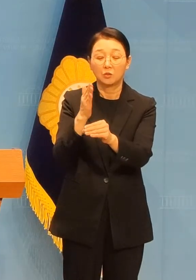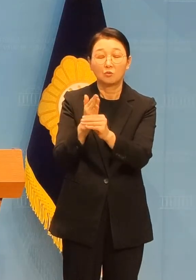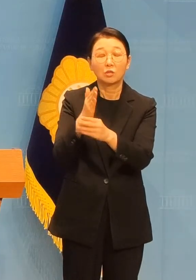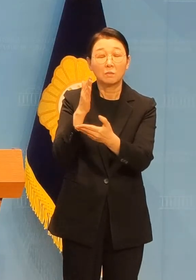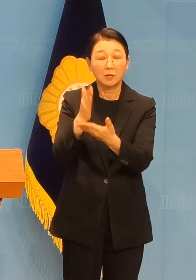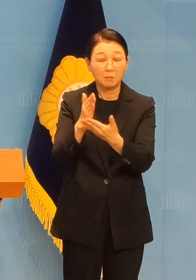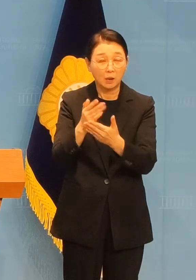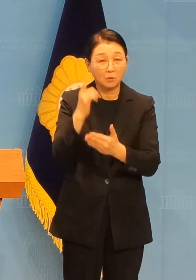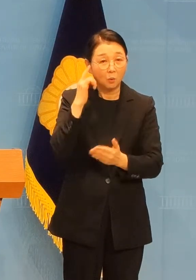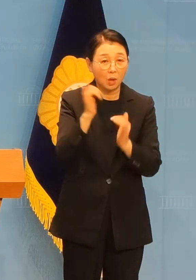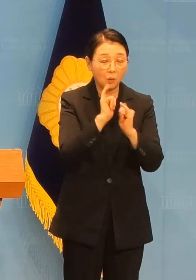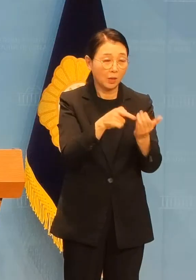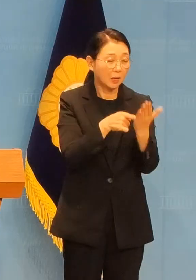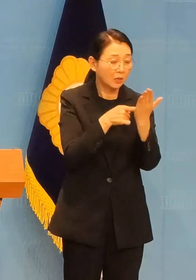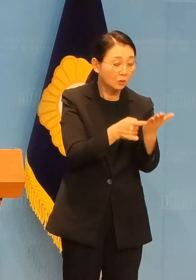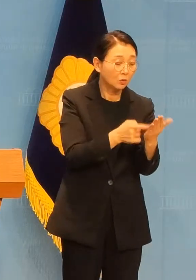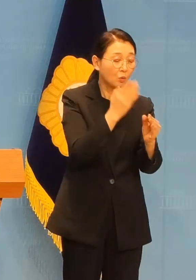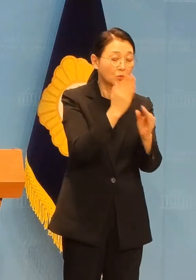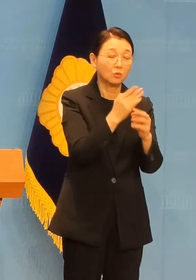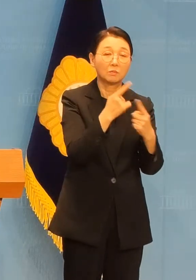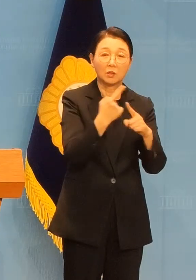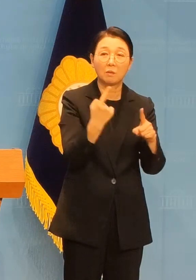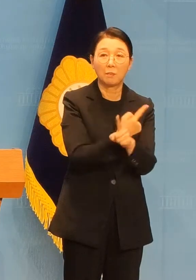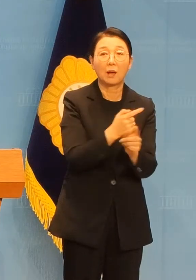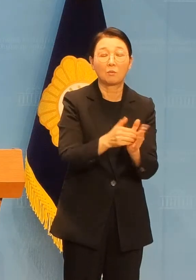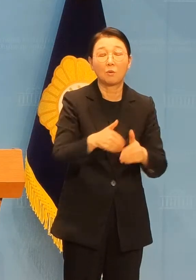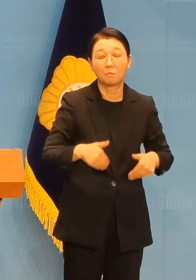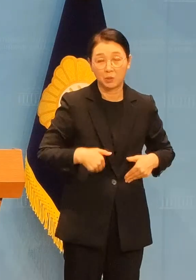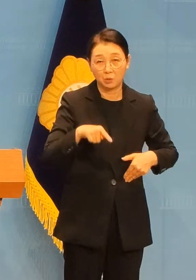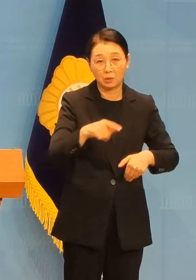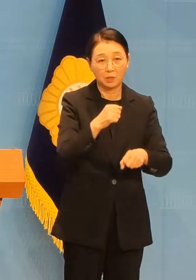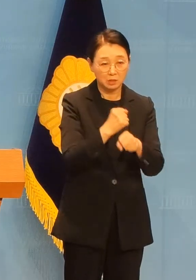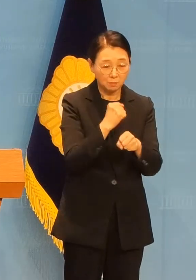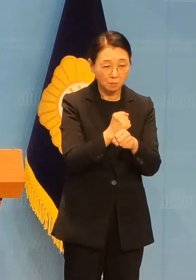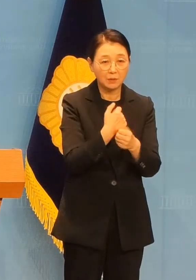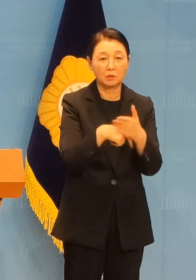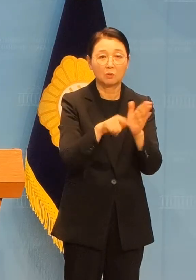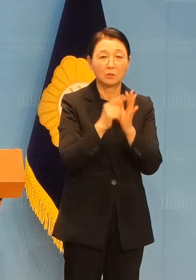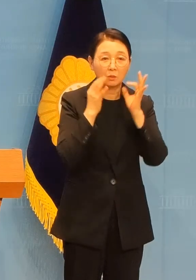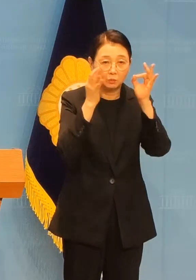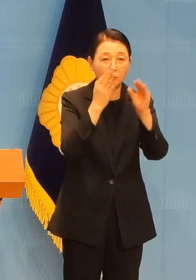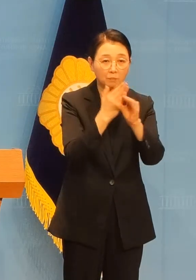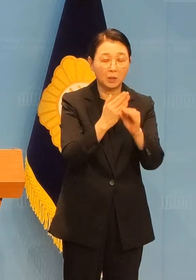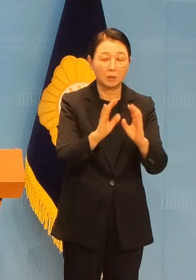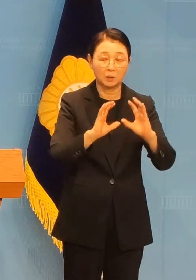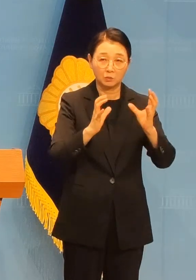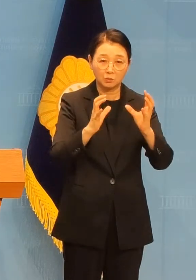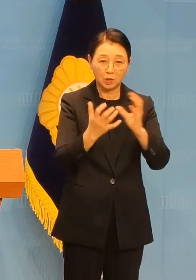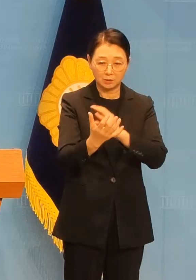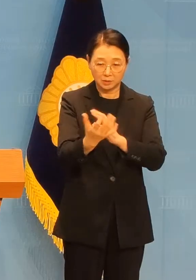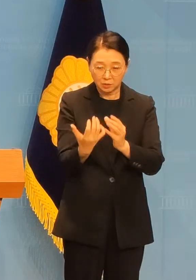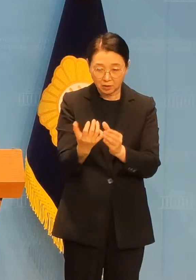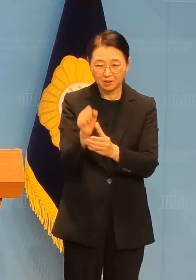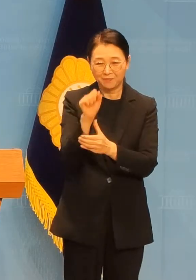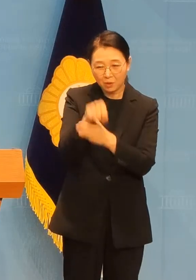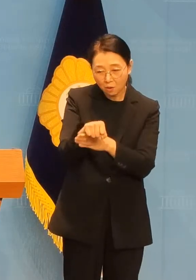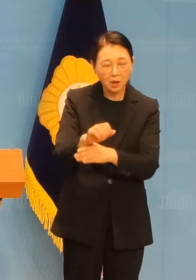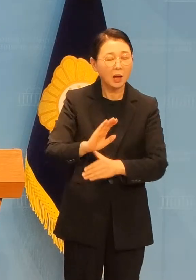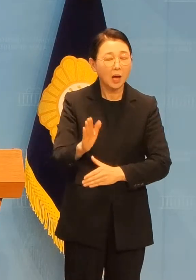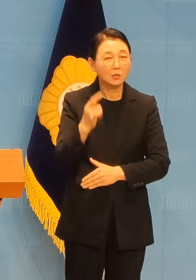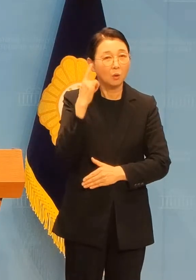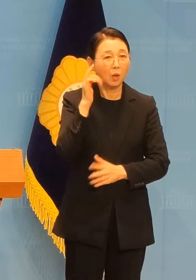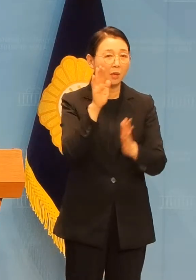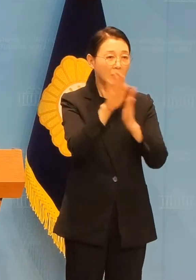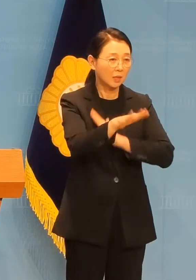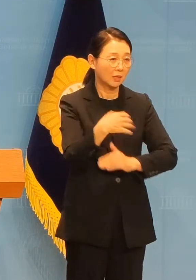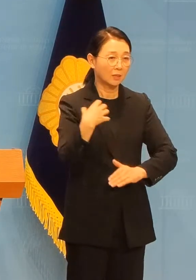등록 중심 체계로 전환하는 후속 입법도 준비하고 있습니다. 국가는 사전 통제자가 아니라 사후 책임을